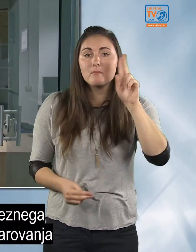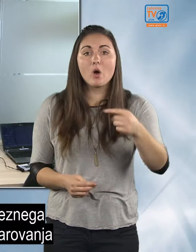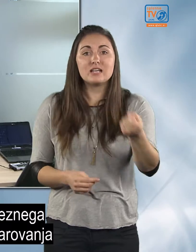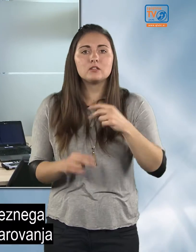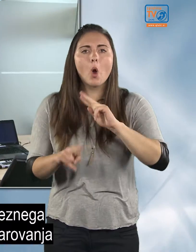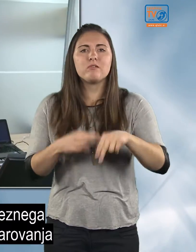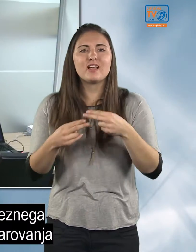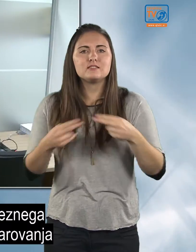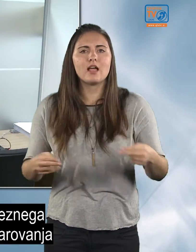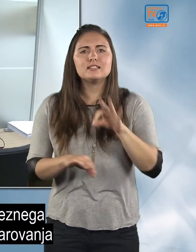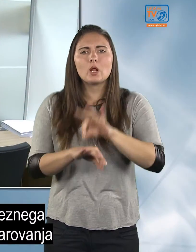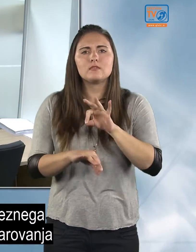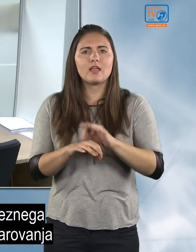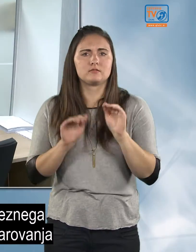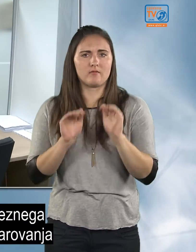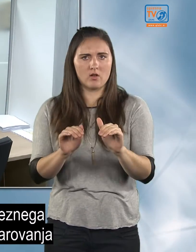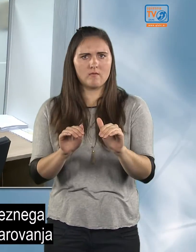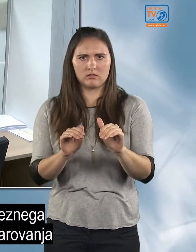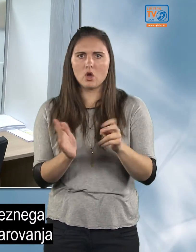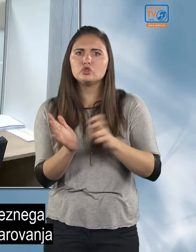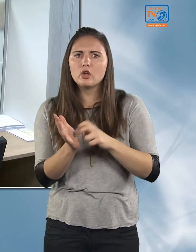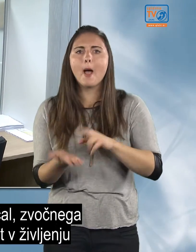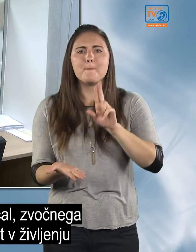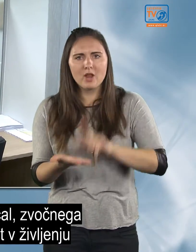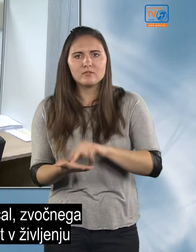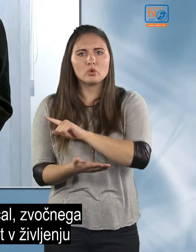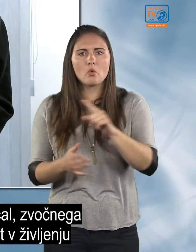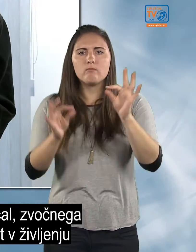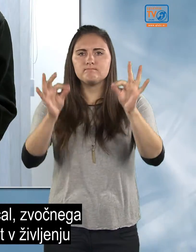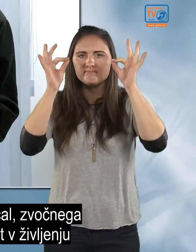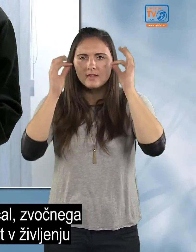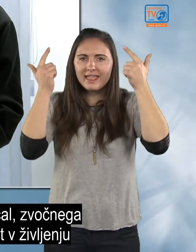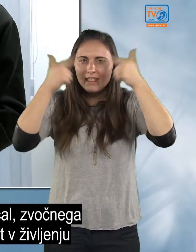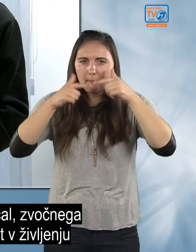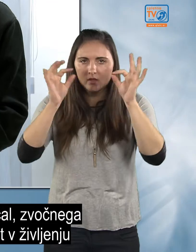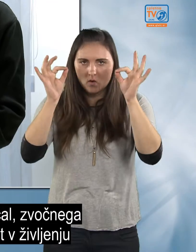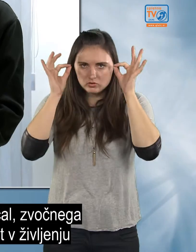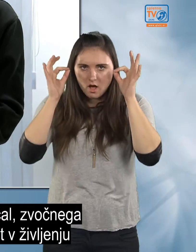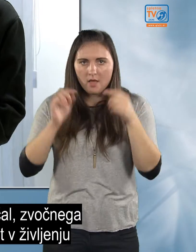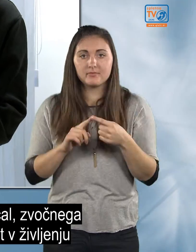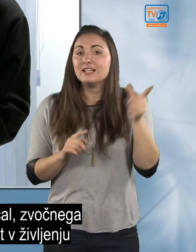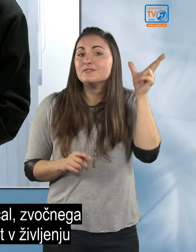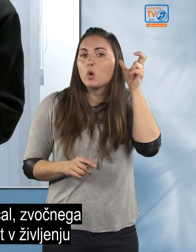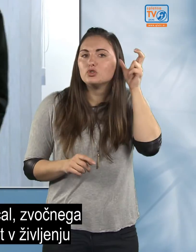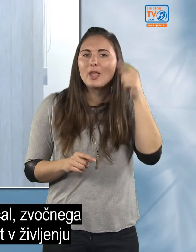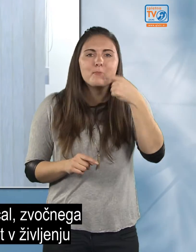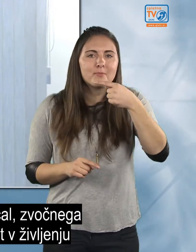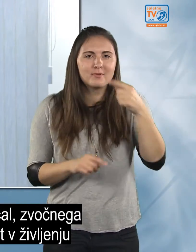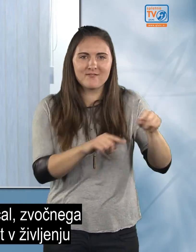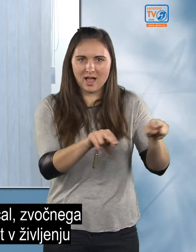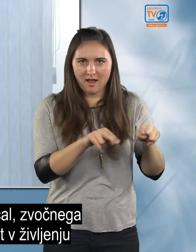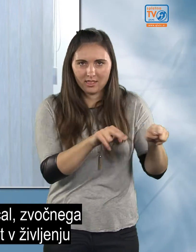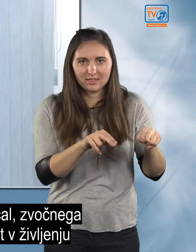Slepi imajo iz obveznega zdravstvenega zavarovanja še pravico do temnih očal, zvočnega predvajalnika in